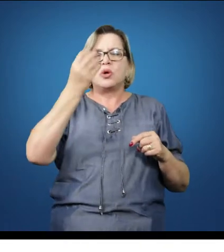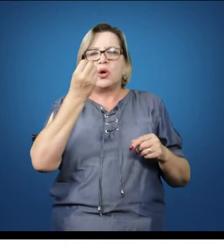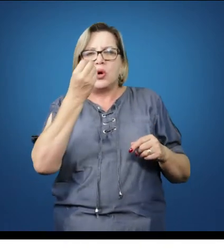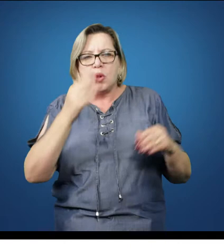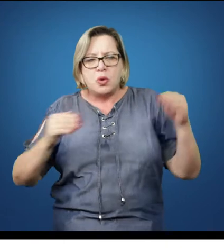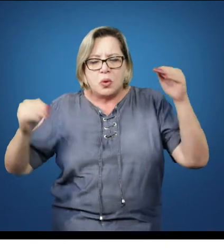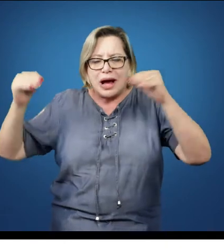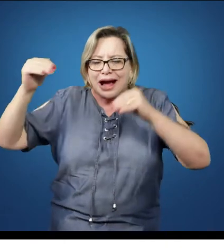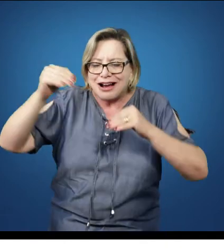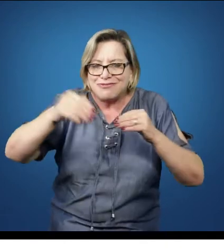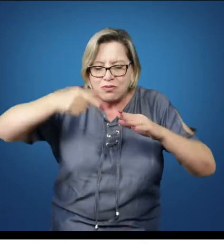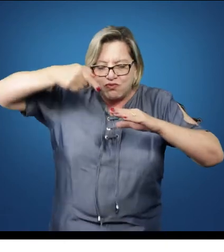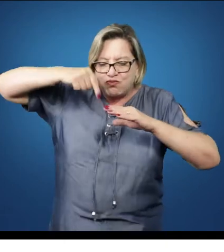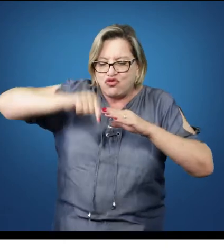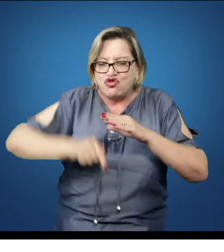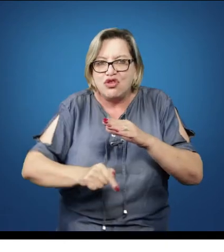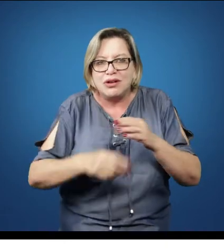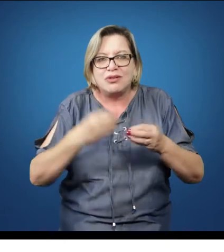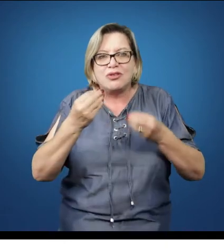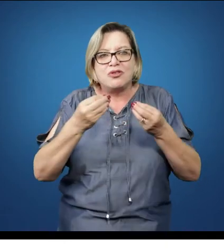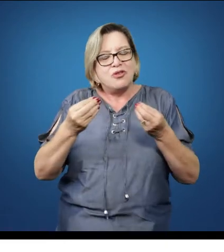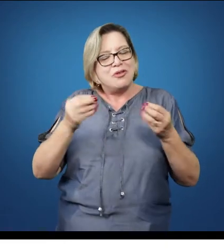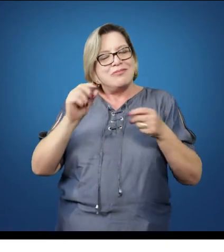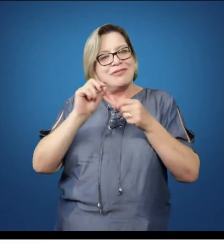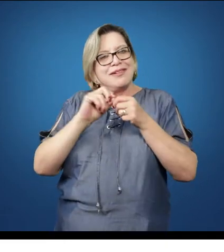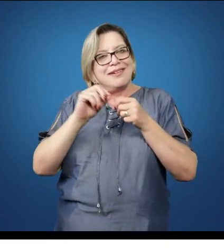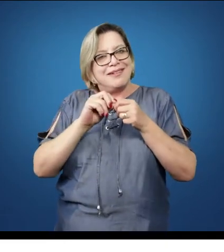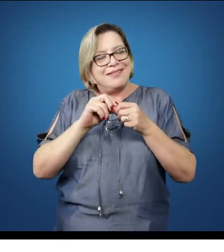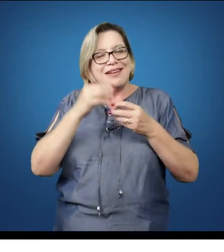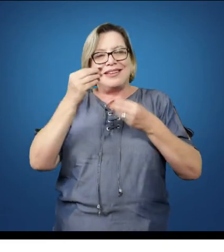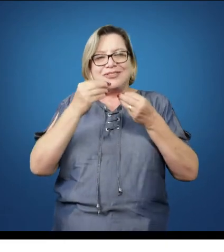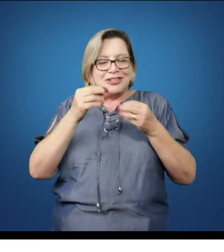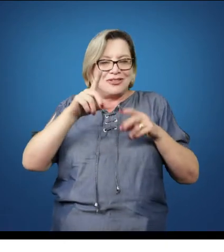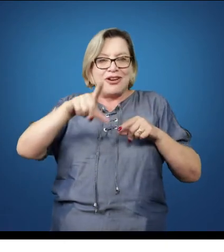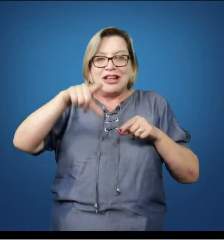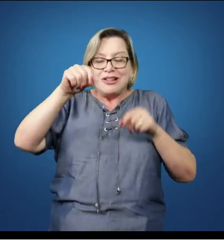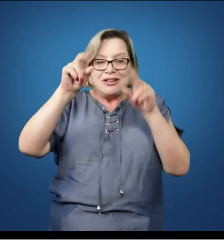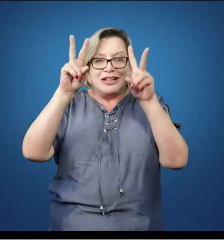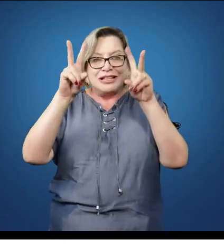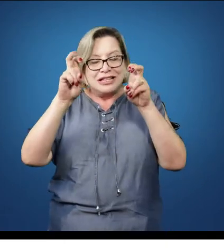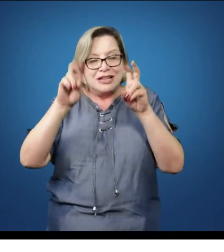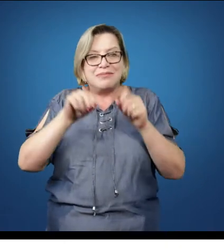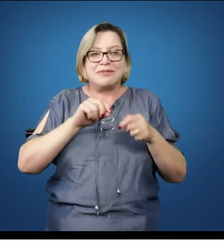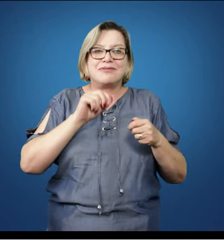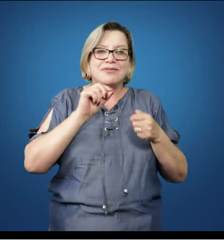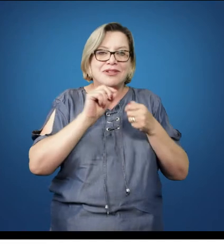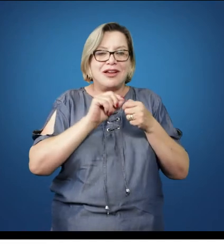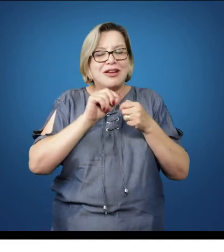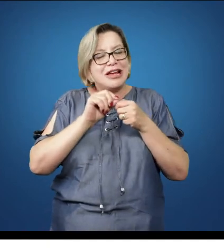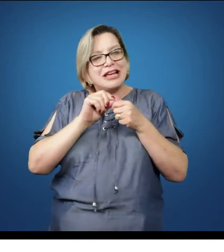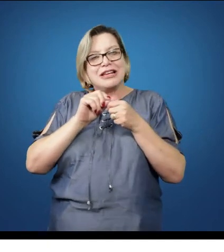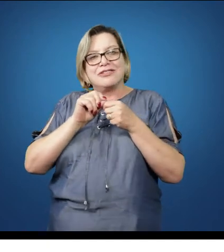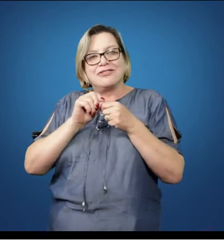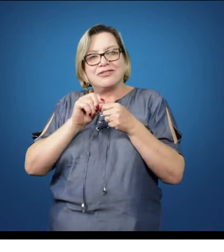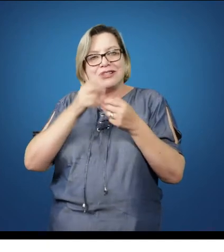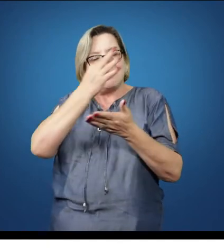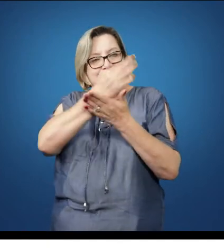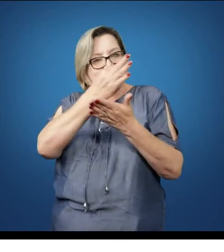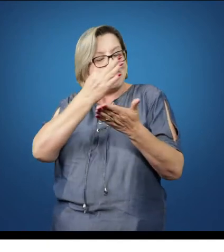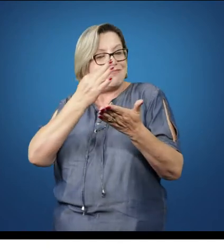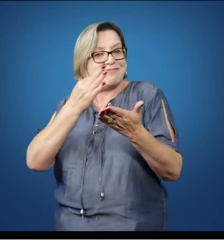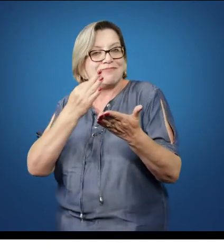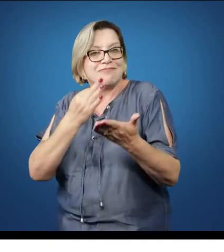como mergulho e como exercício esse processo e se nesses ambientes e vão trabalhar trabalhar um texto